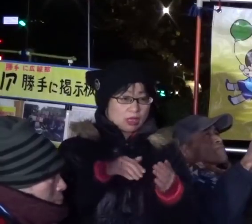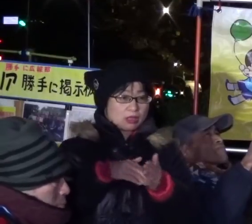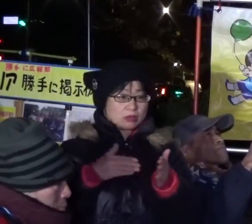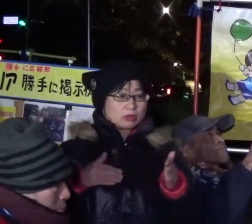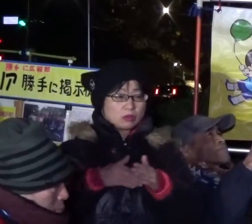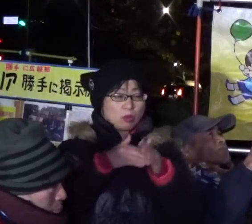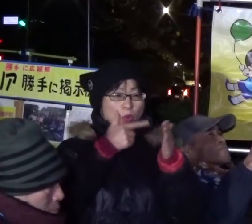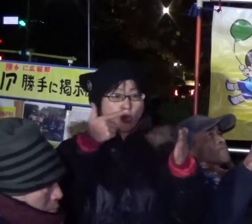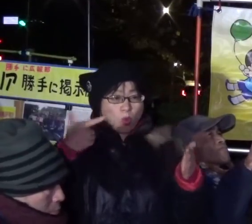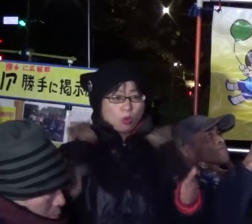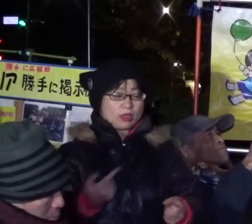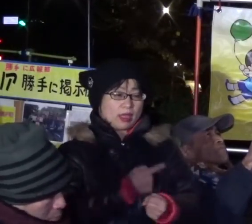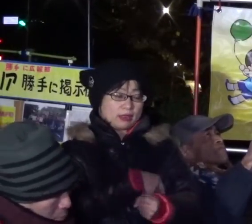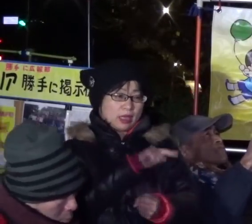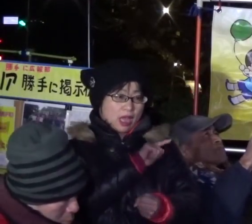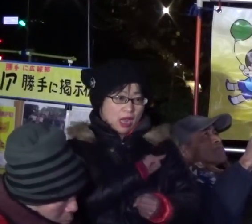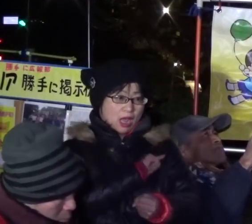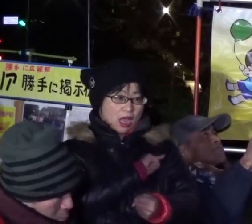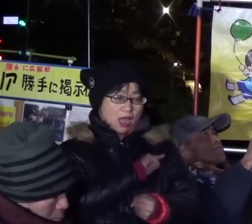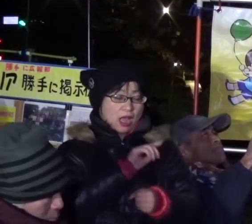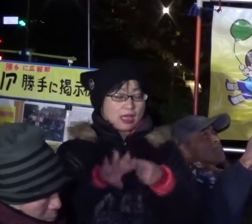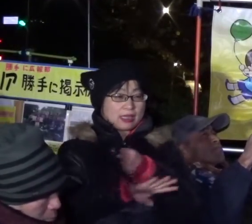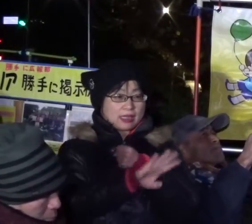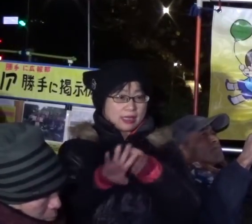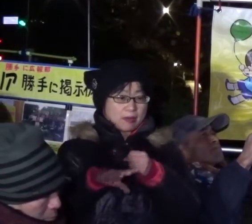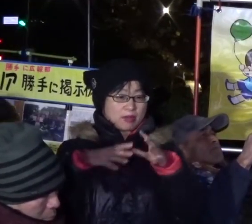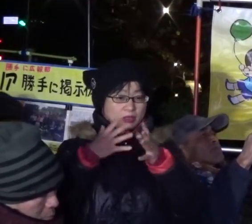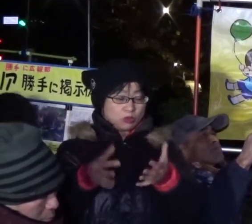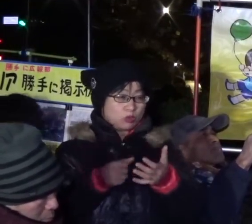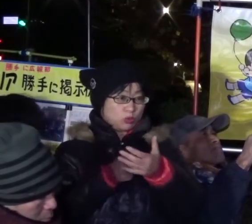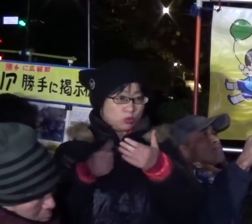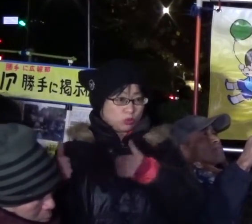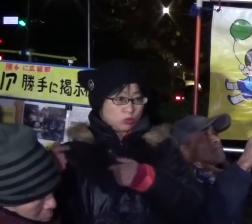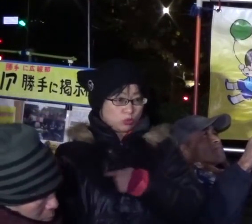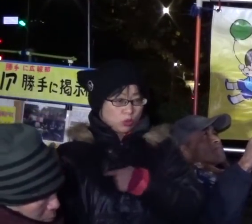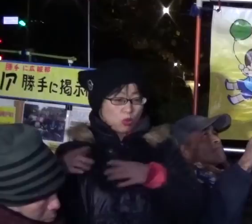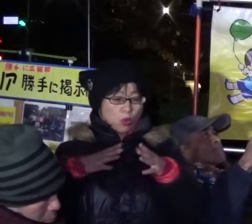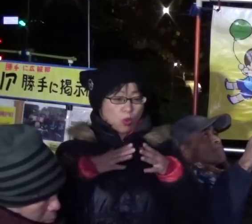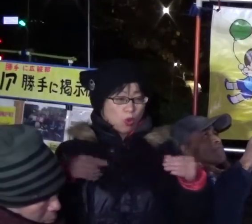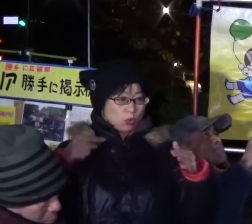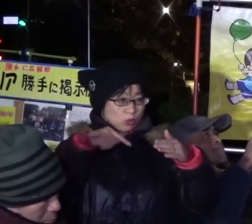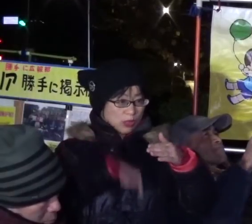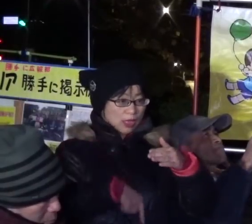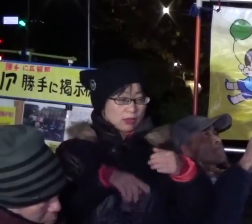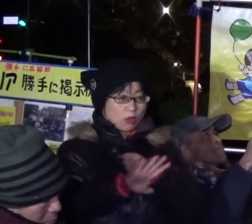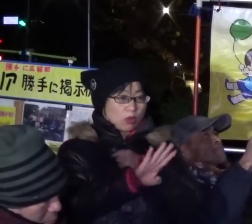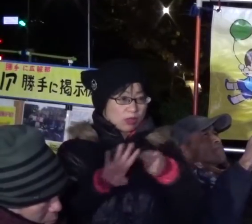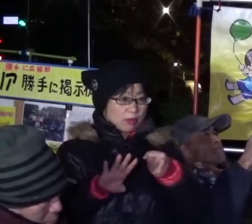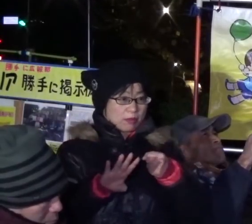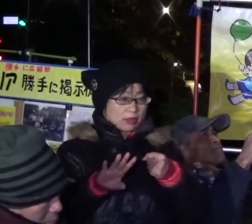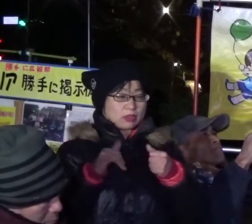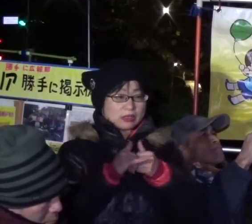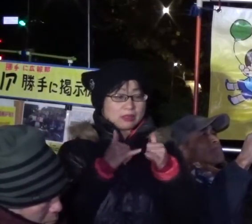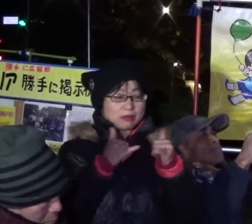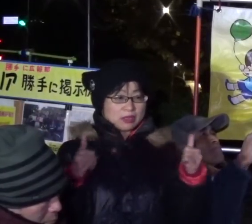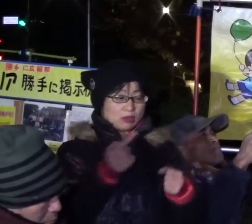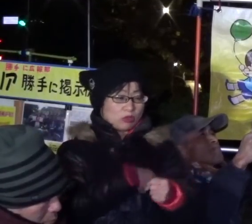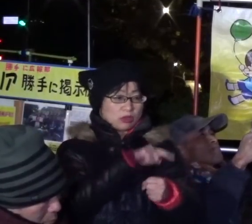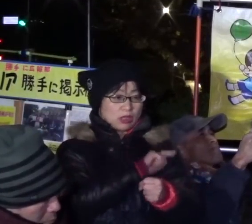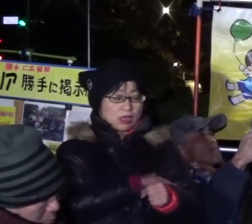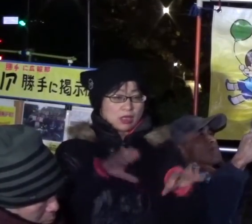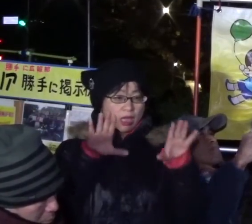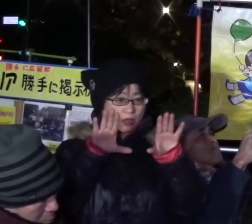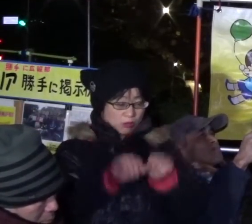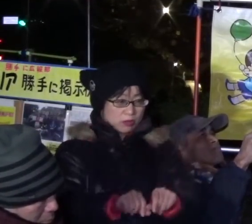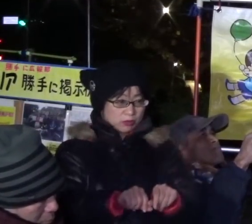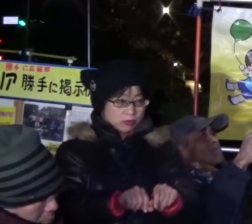つが原発輸出と、それと関連する国内の原発を市民の力で止める、その希